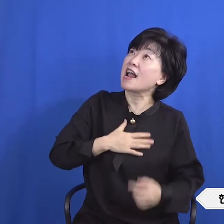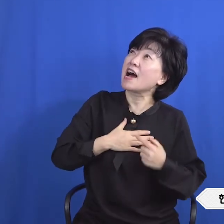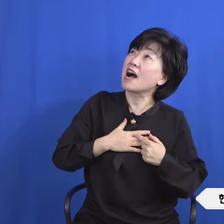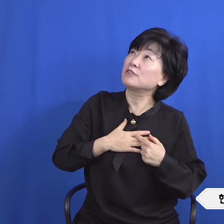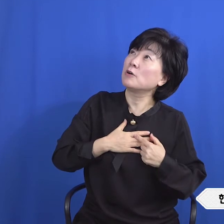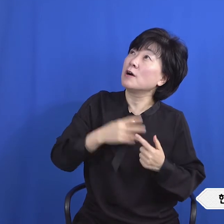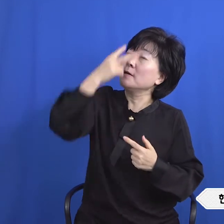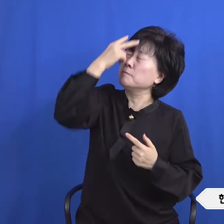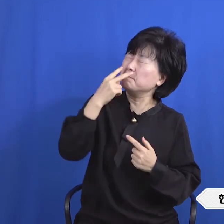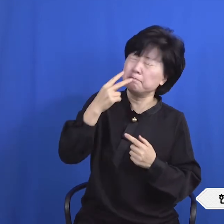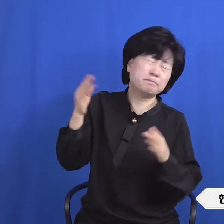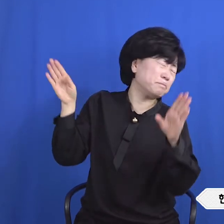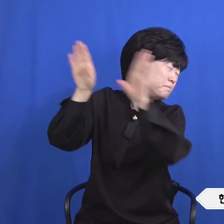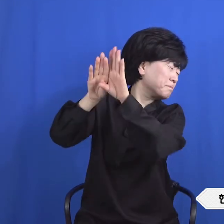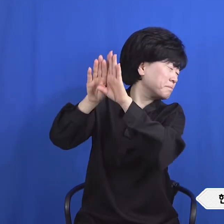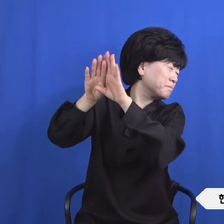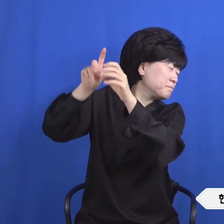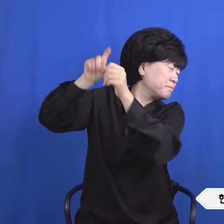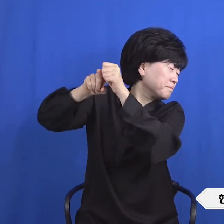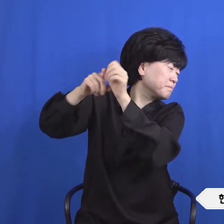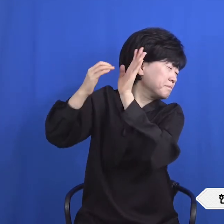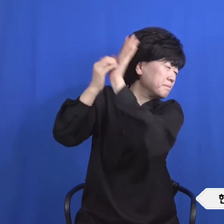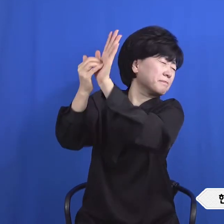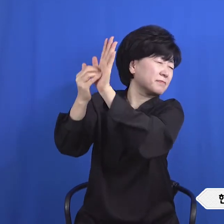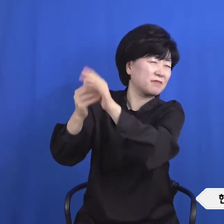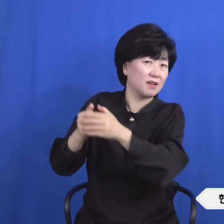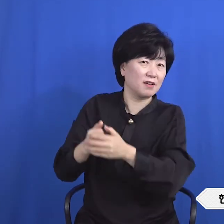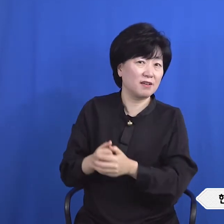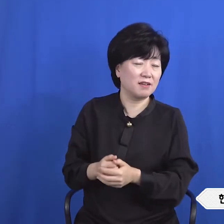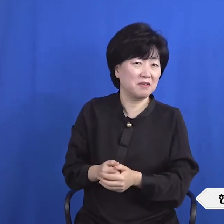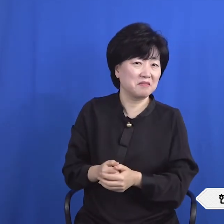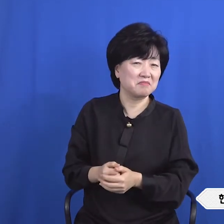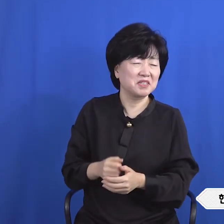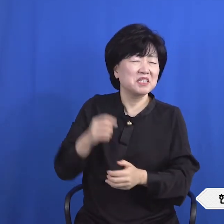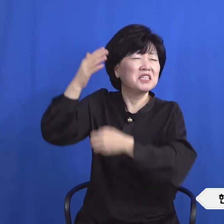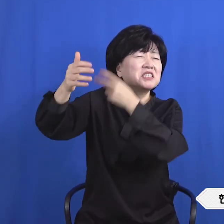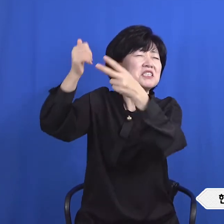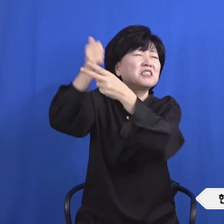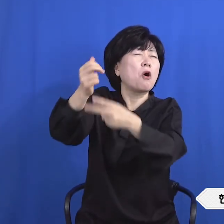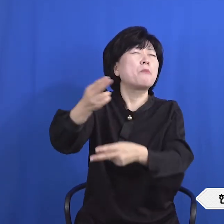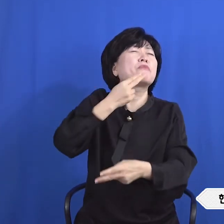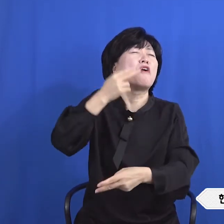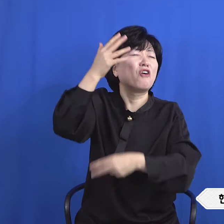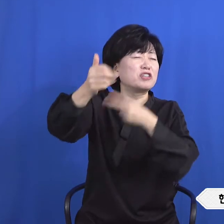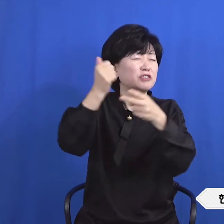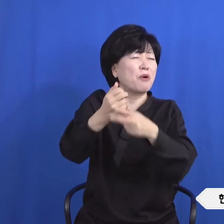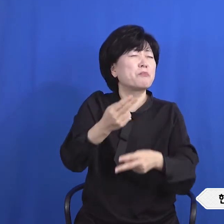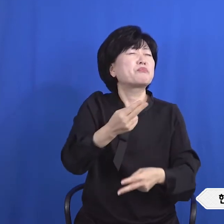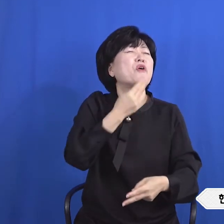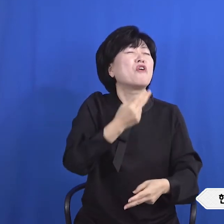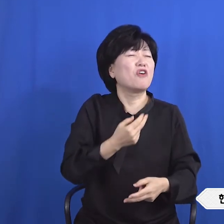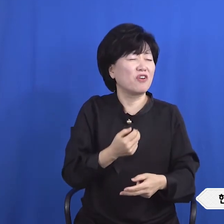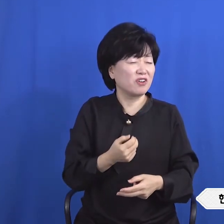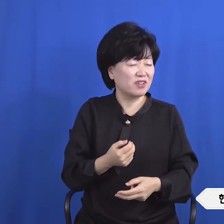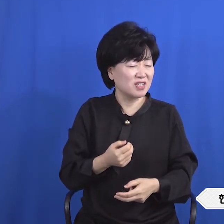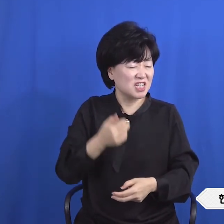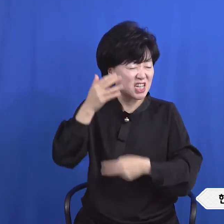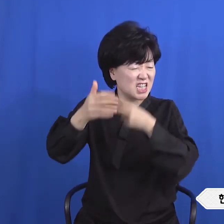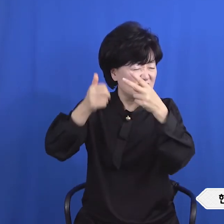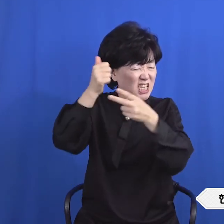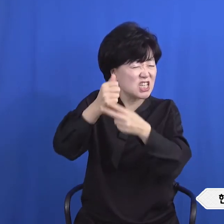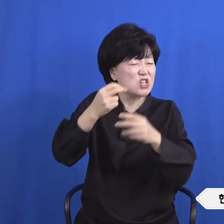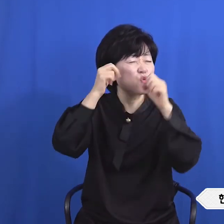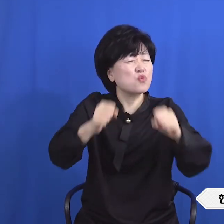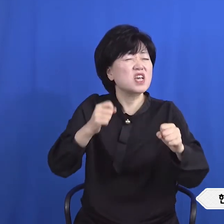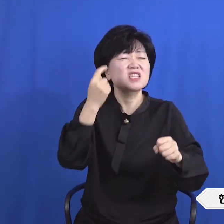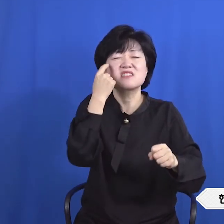그리고는 신이 존재한다는 증거가 어디 있느냐, 증거를 한번 대봐라 그럽니다. 자기가 눈을